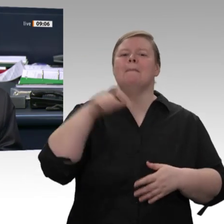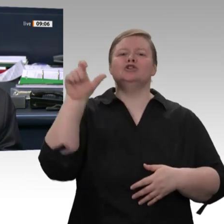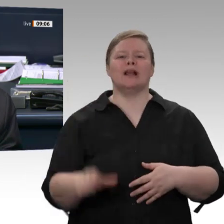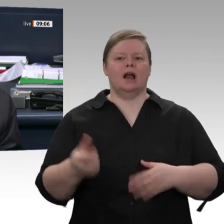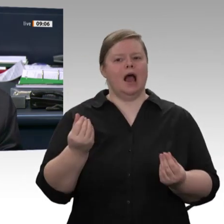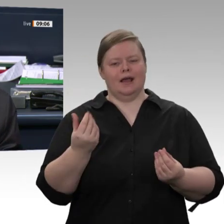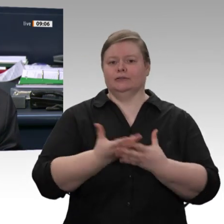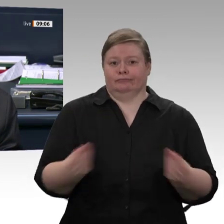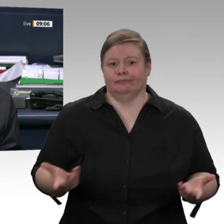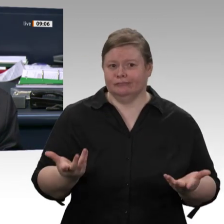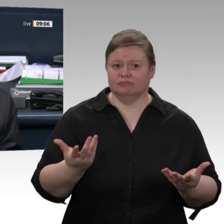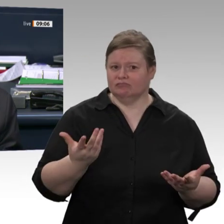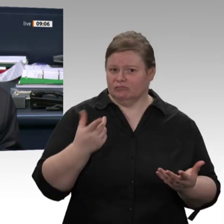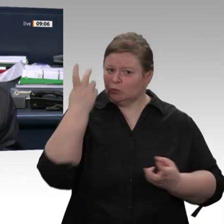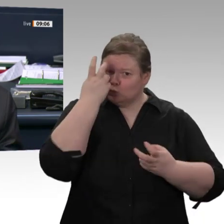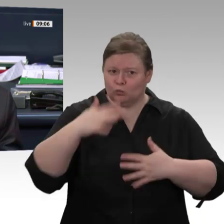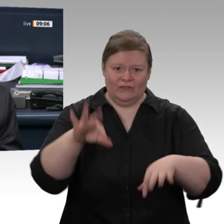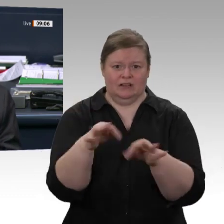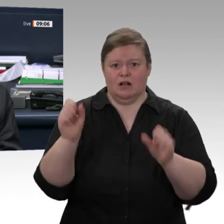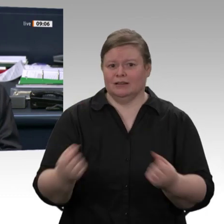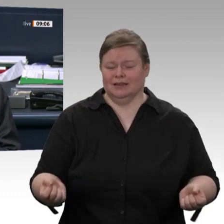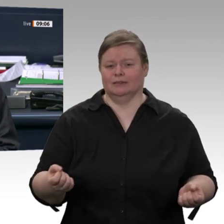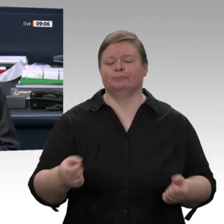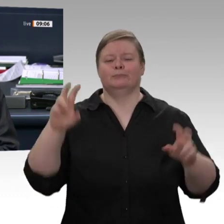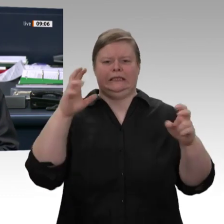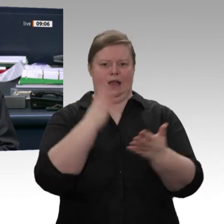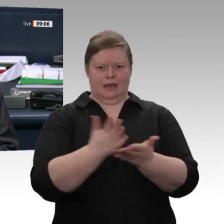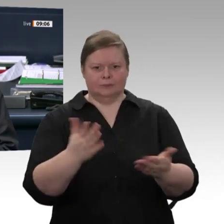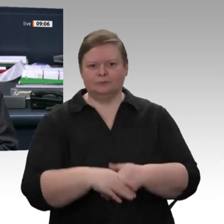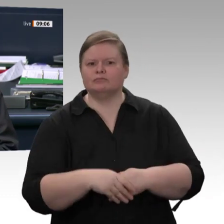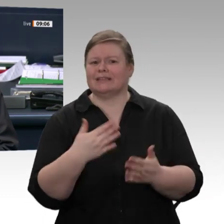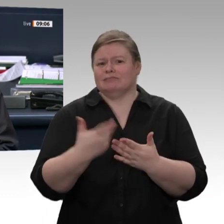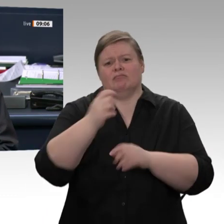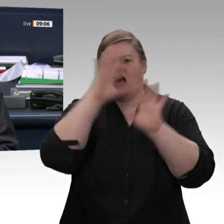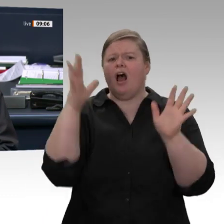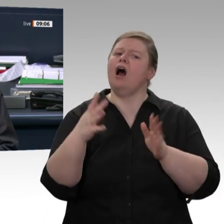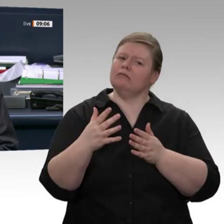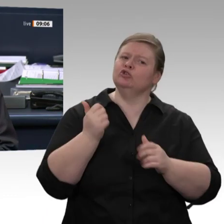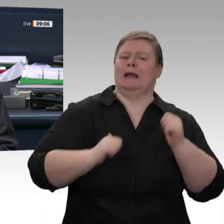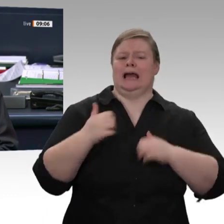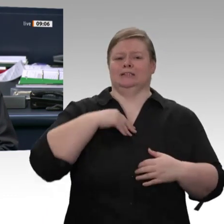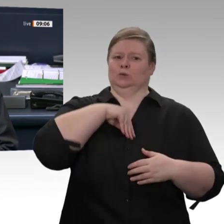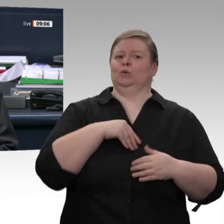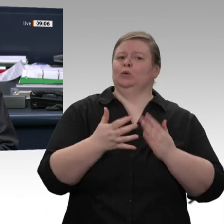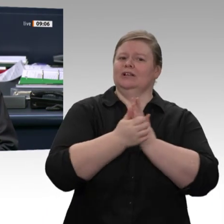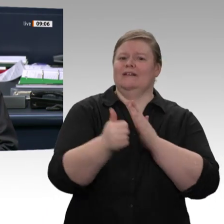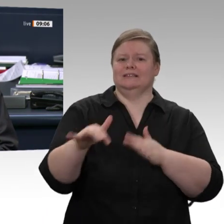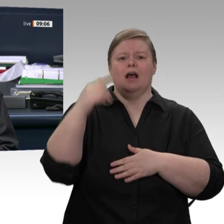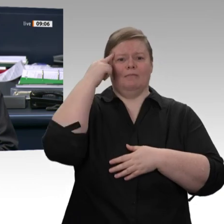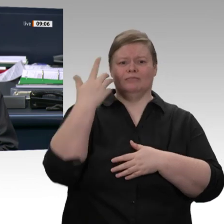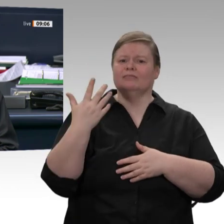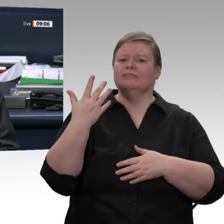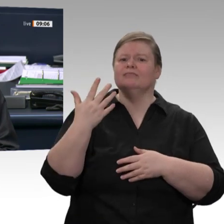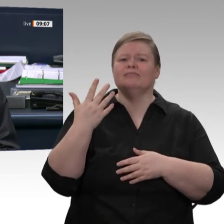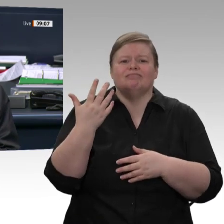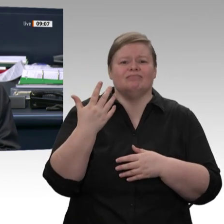sind, wo wir sein sollten. Eine Integration, die von allen etwas abverlangt, wenn sie gelingen soll. Und bei